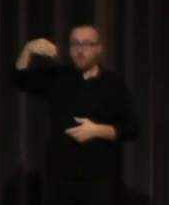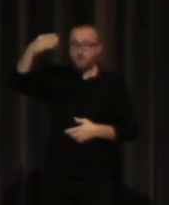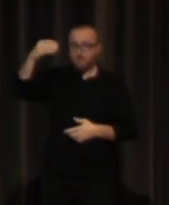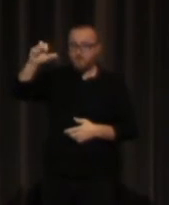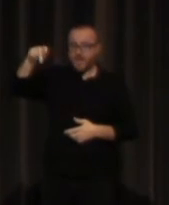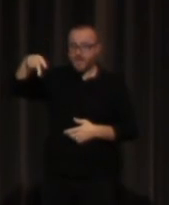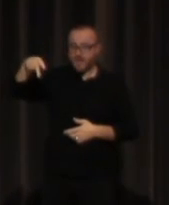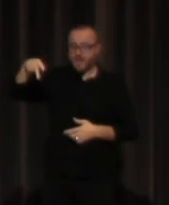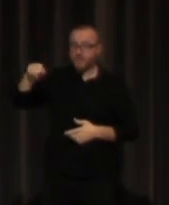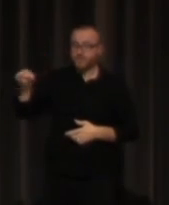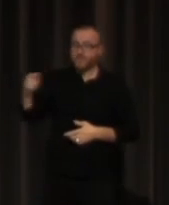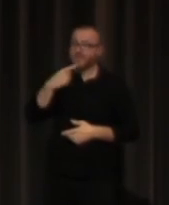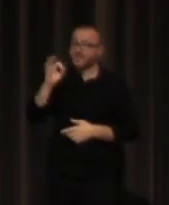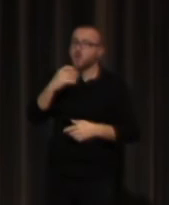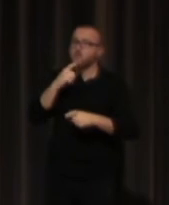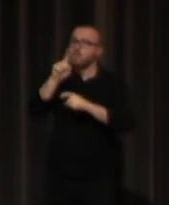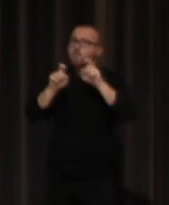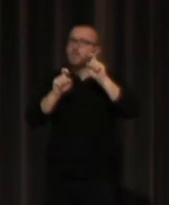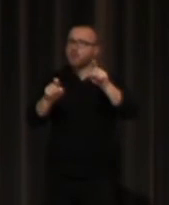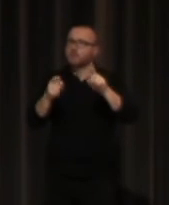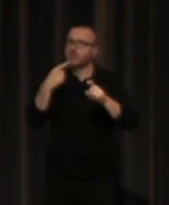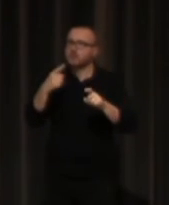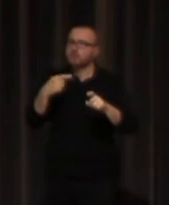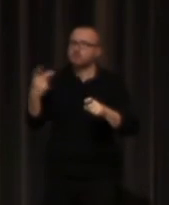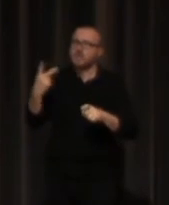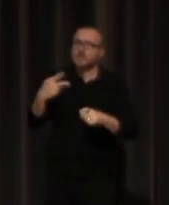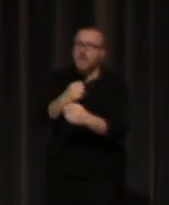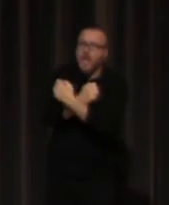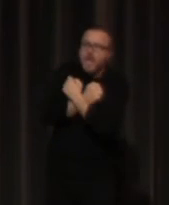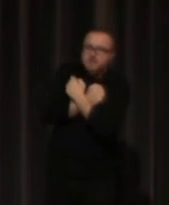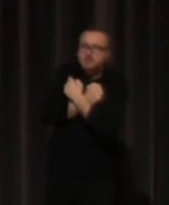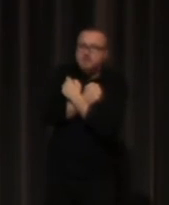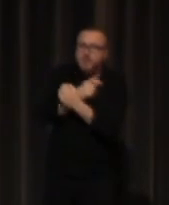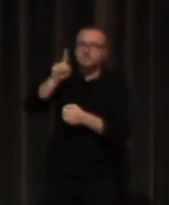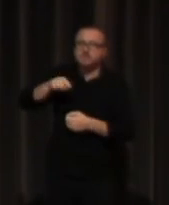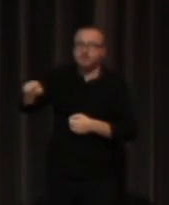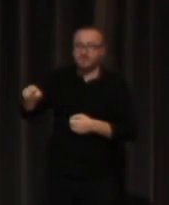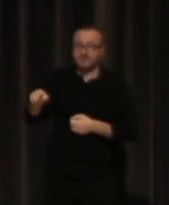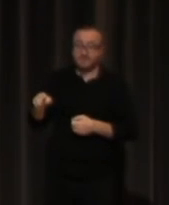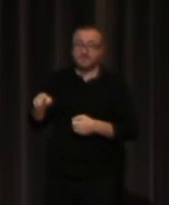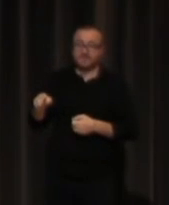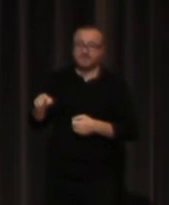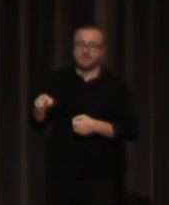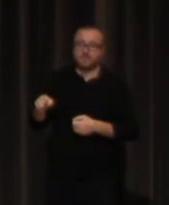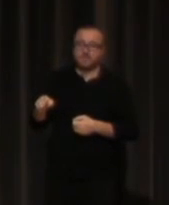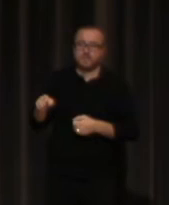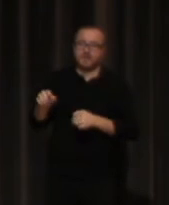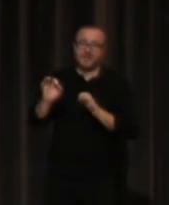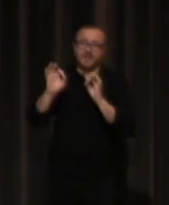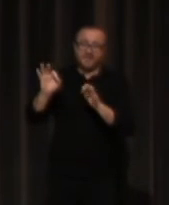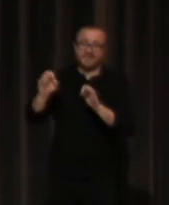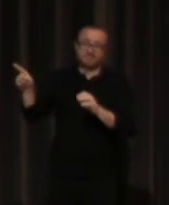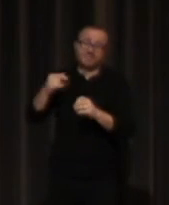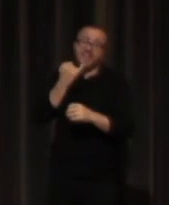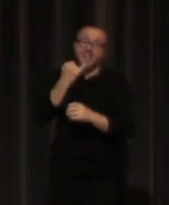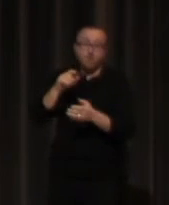pregunta, Alice Ljubiva, ens estimem? I aquesta pregunta en eslové és especialment bonica perquè la meva llengua té dual.